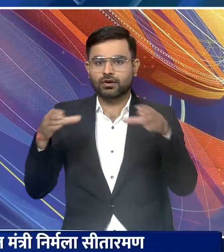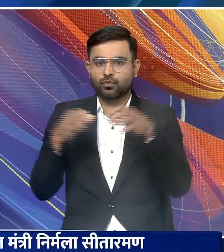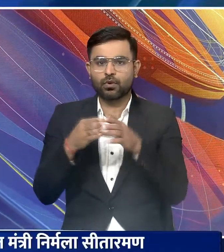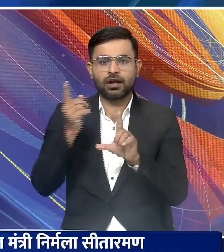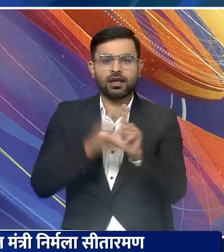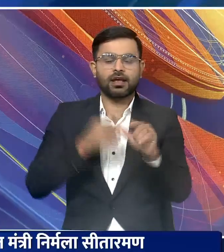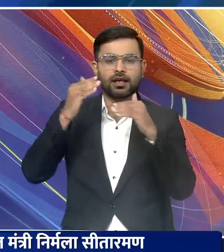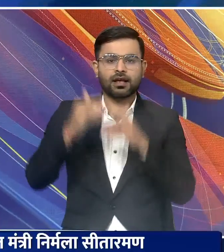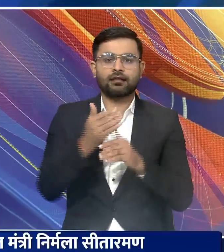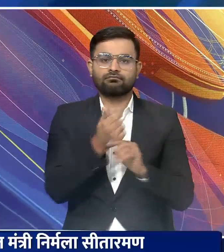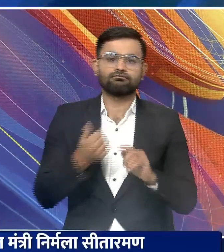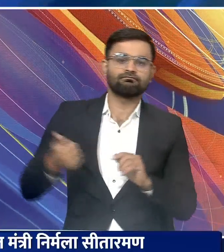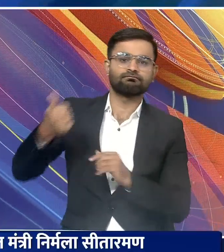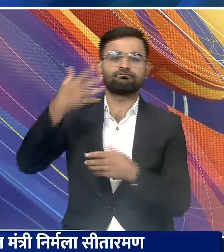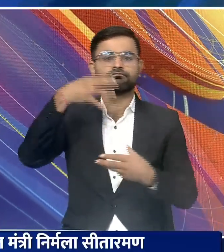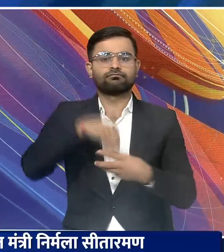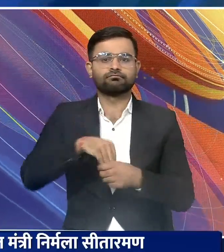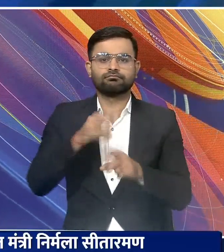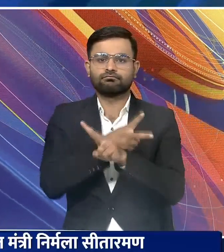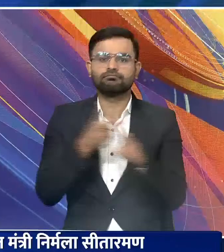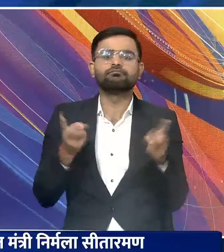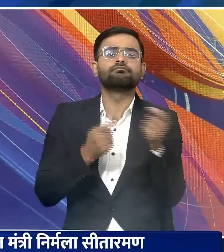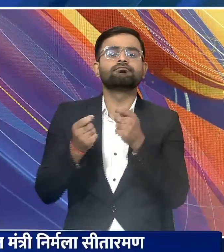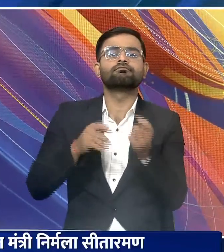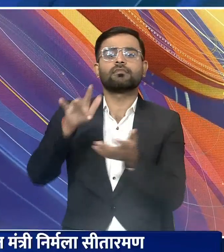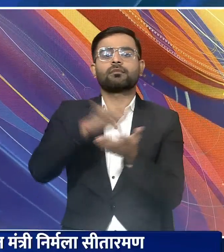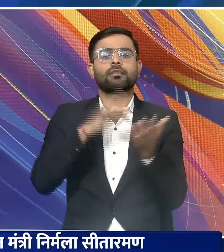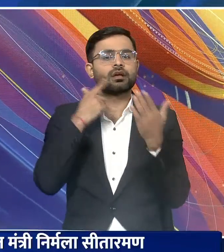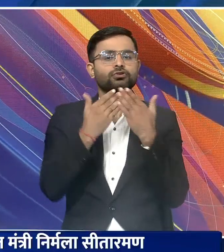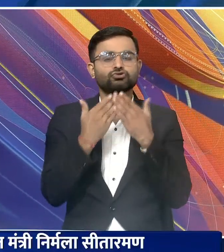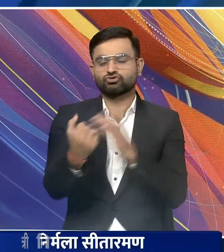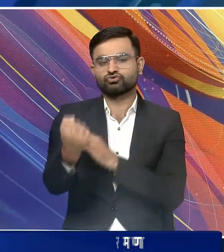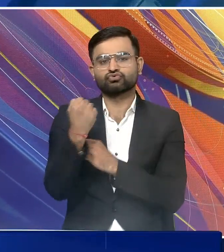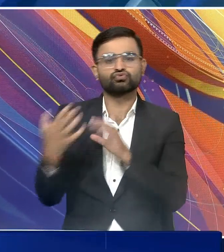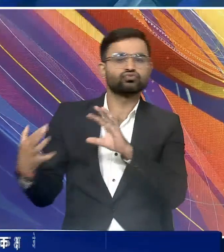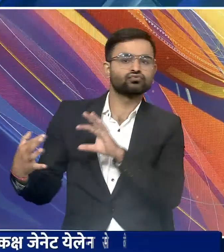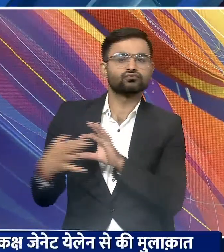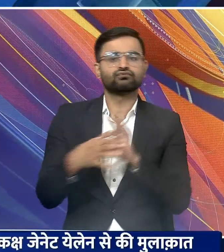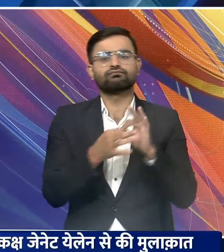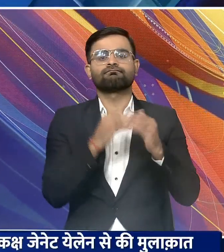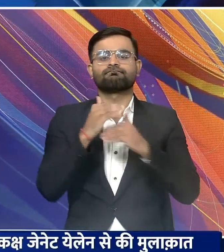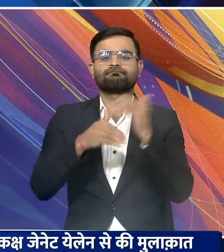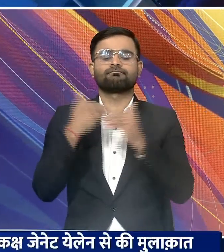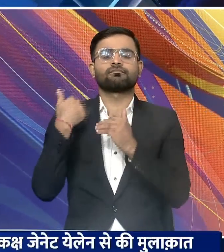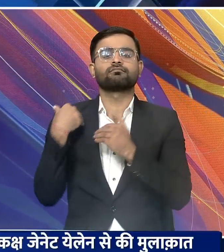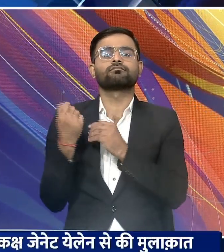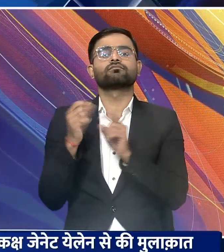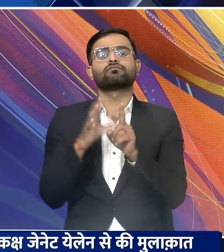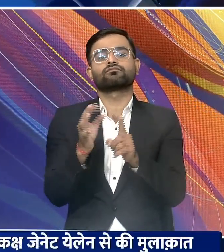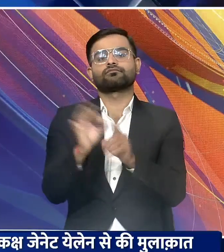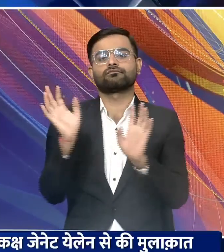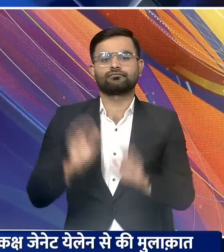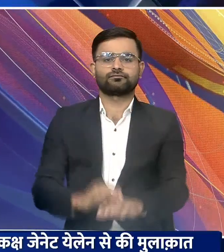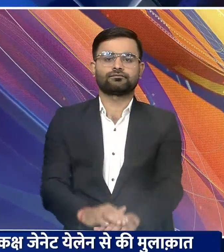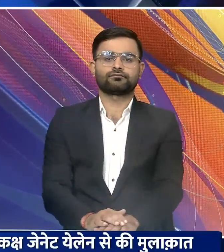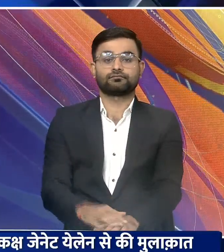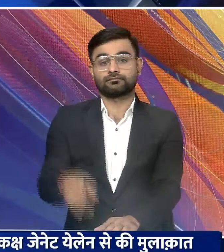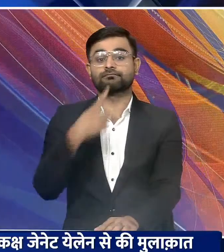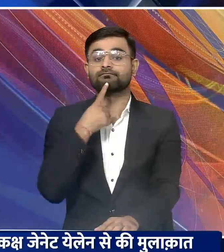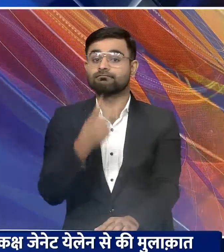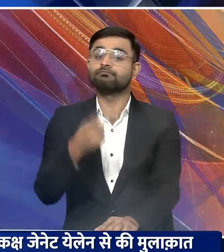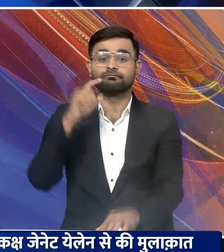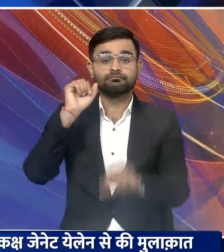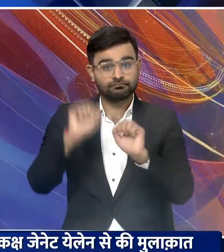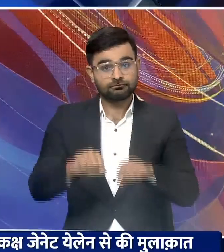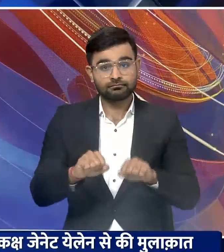की अध्यक्षता के दौरान बहुपक्षीय संस्थानों को मजबूती देने में प्राथमिकता प्रदान करेगा। उन्होंने ये भी माना